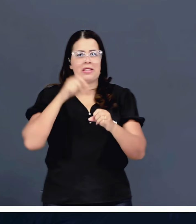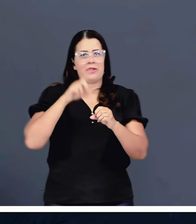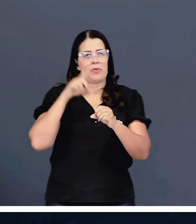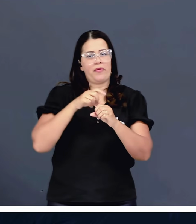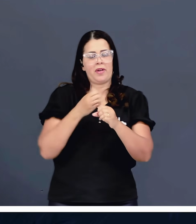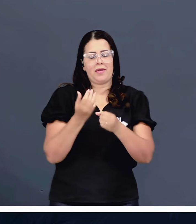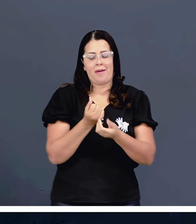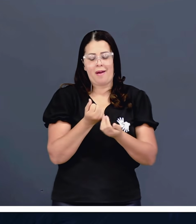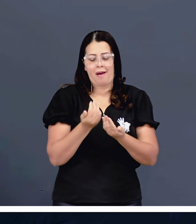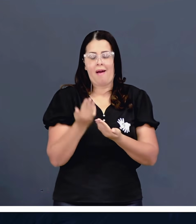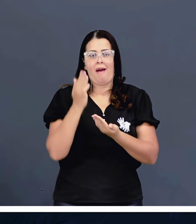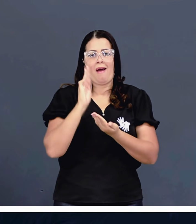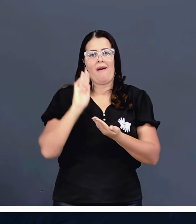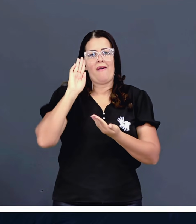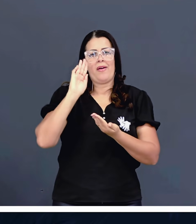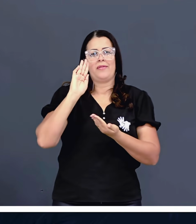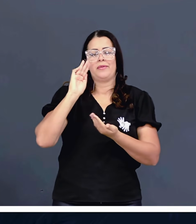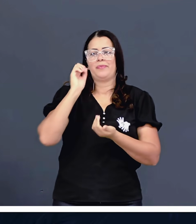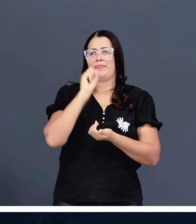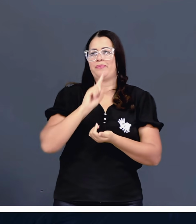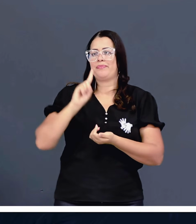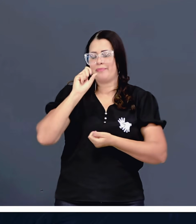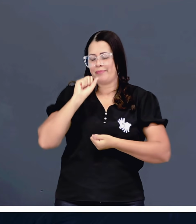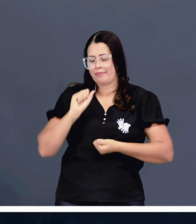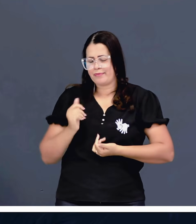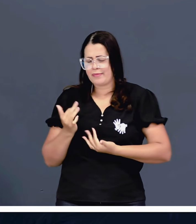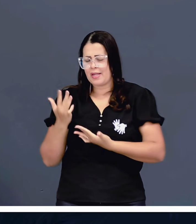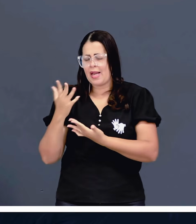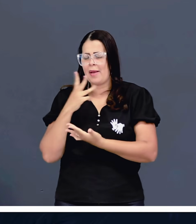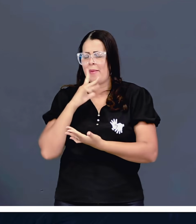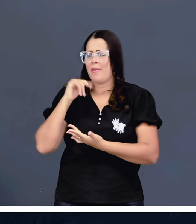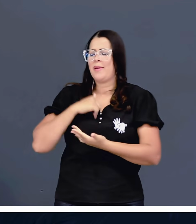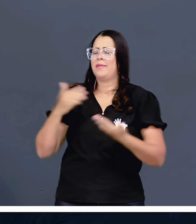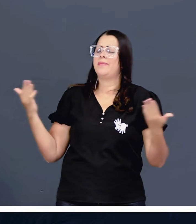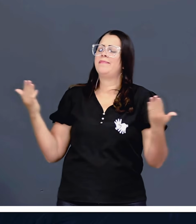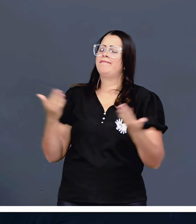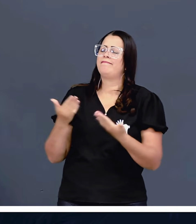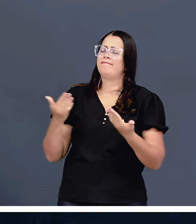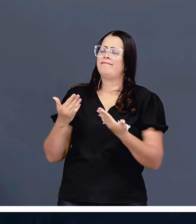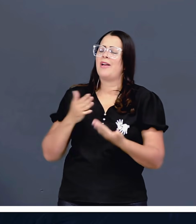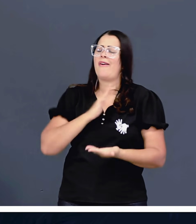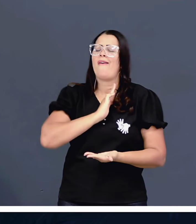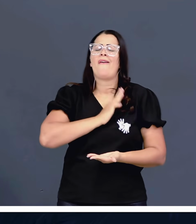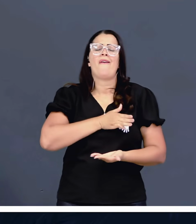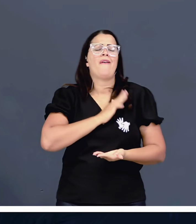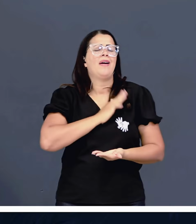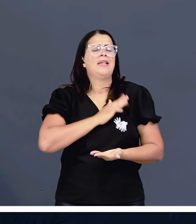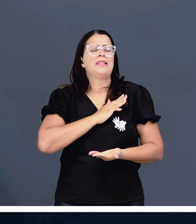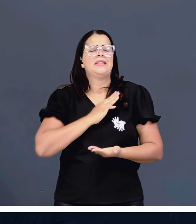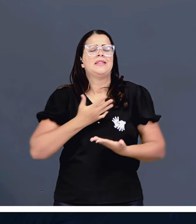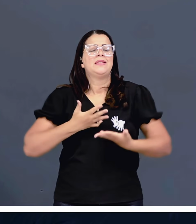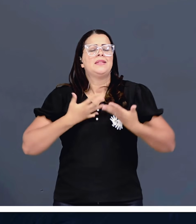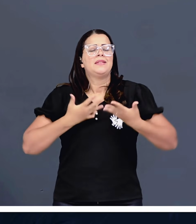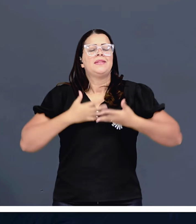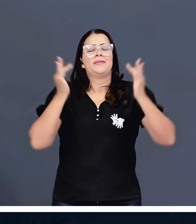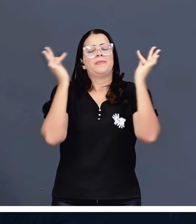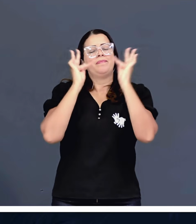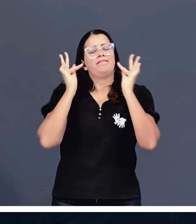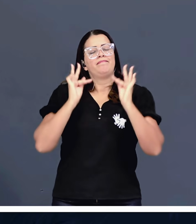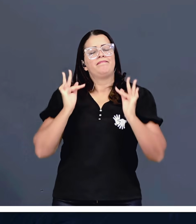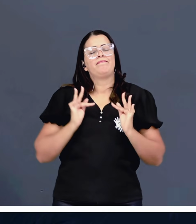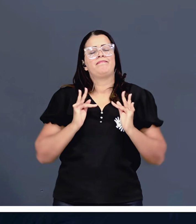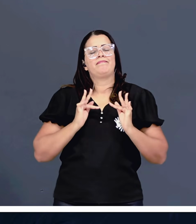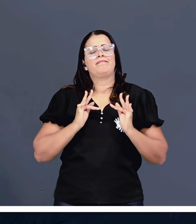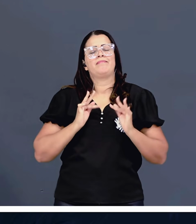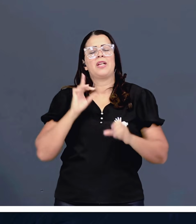e vamos consagrar ao nosso Deus. Pai, eu quero nesse momento, com o coração cheio de alegria, consagrar